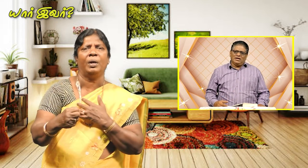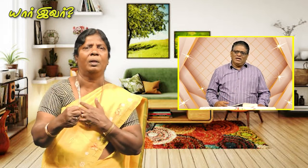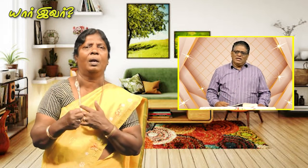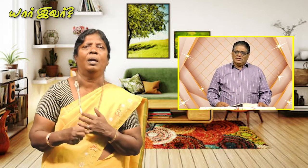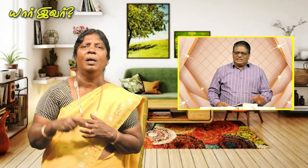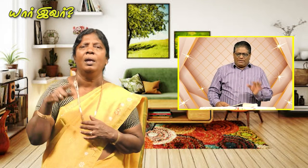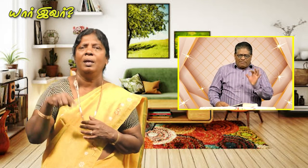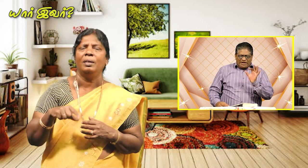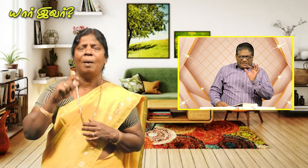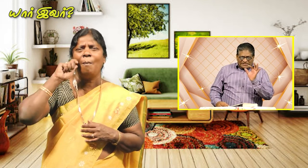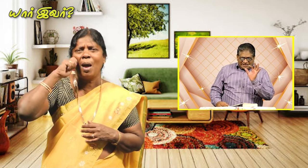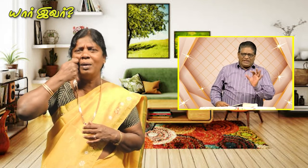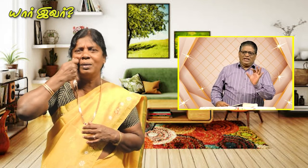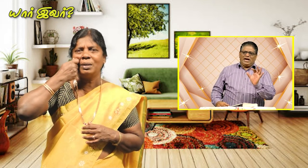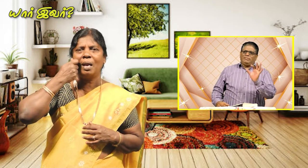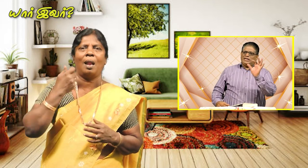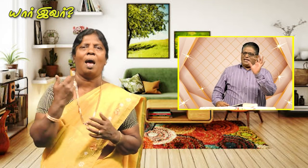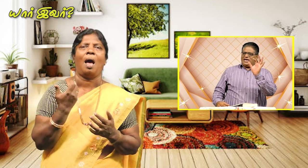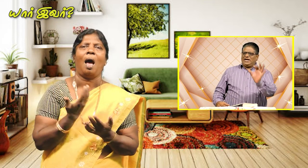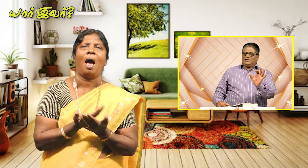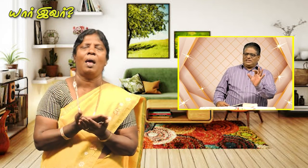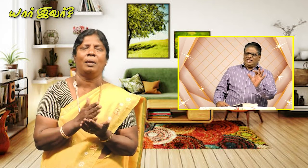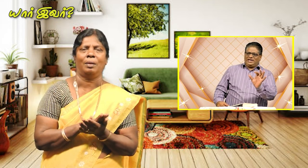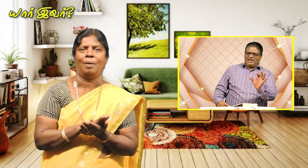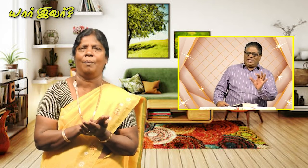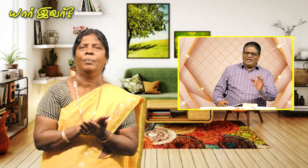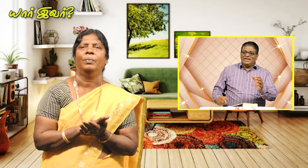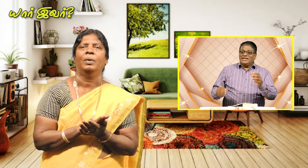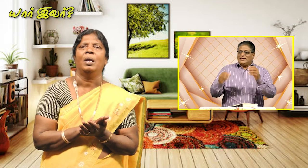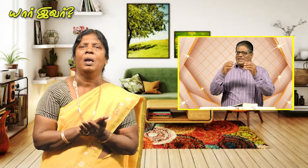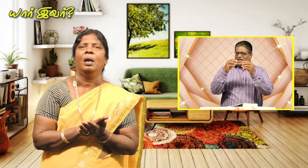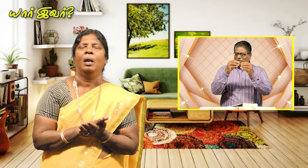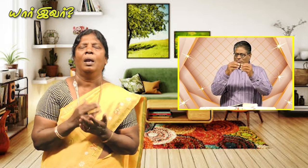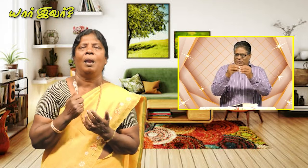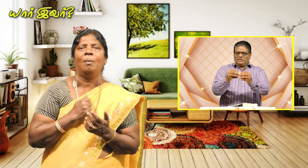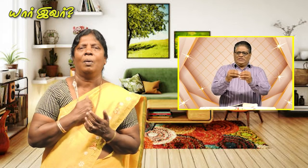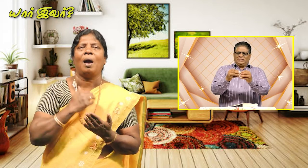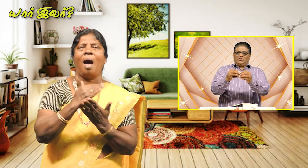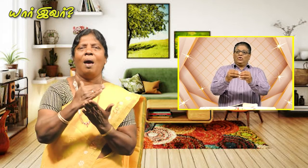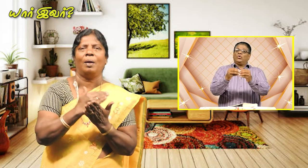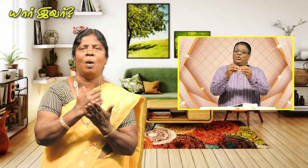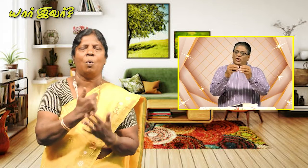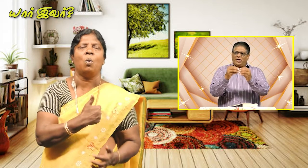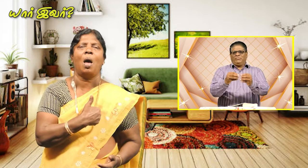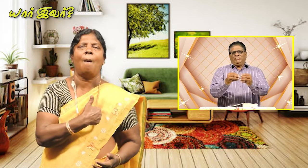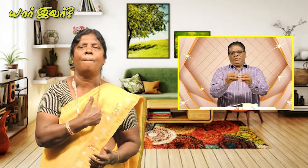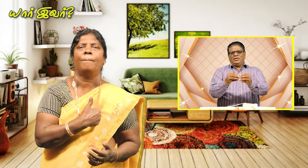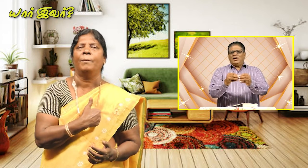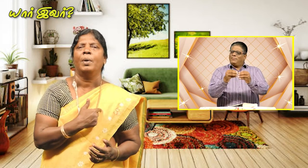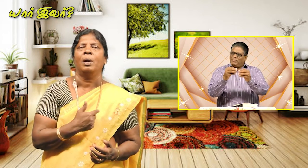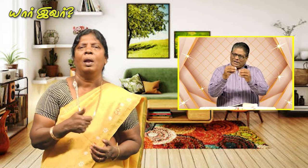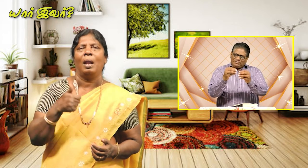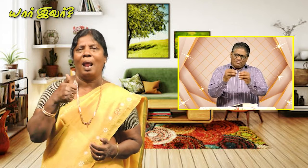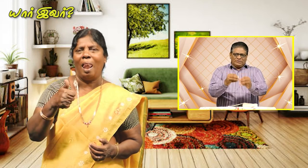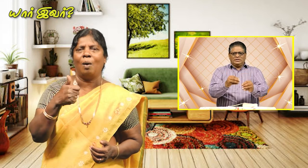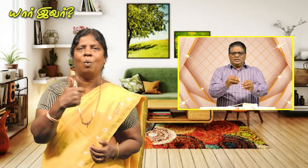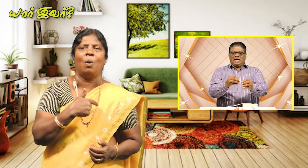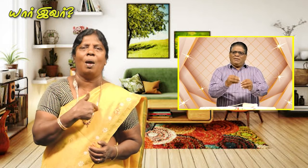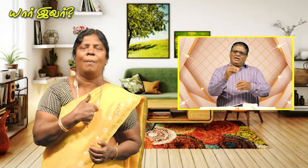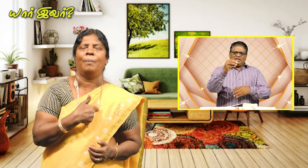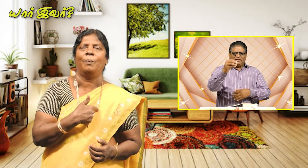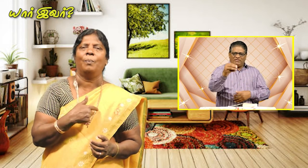புரிதல்? இந்த மனுஷன் அப்படின்ற இடத்துல இயல்பு, குணம்,